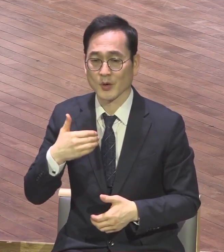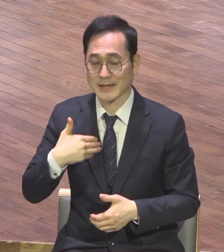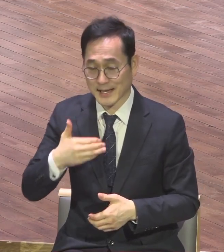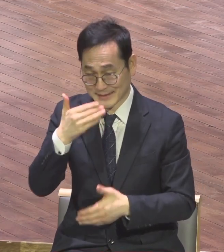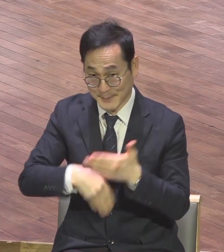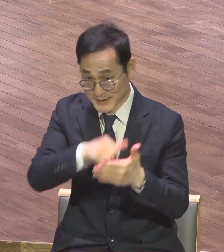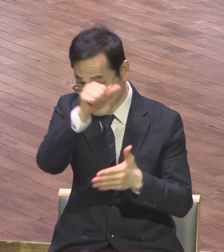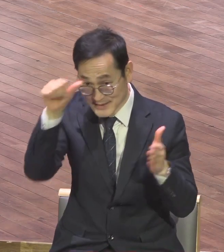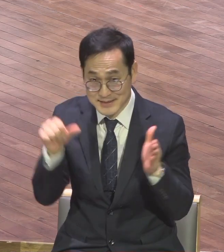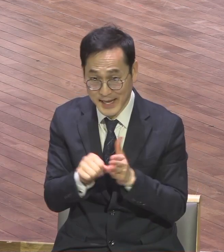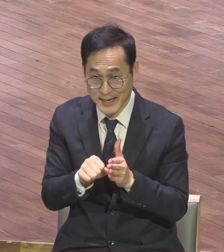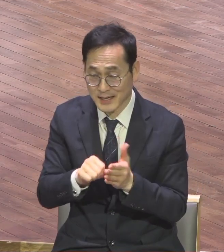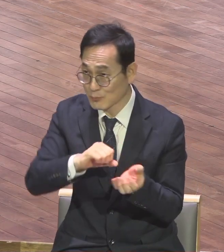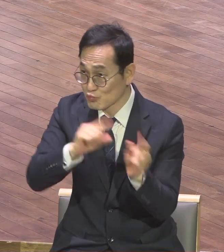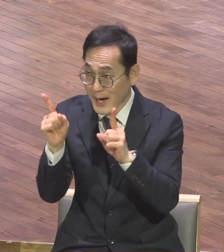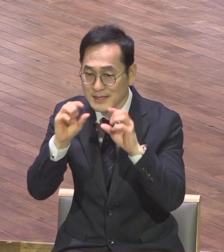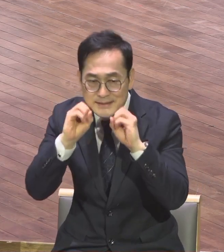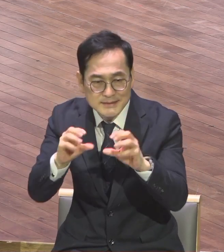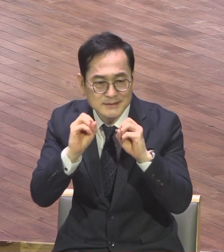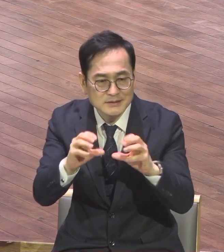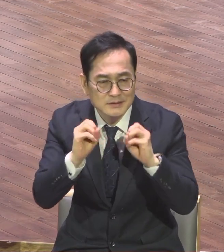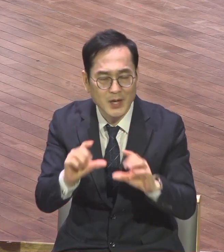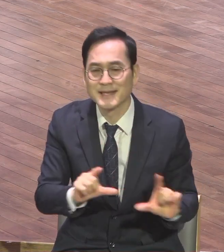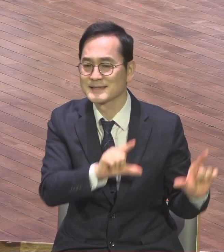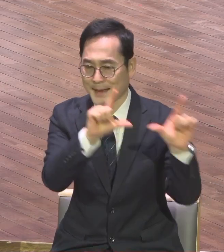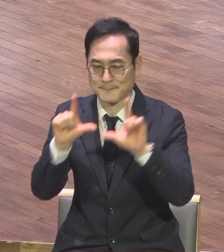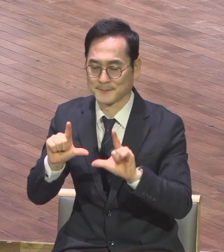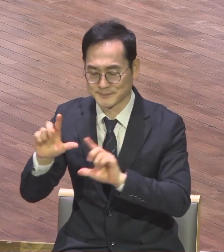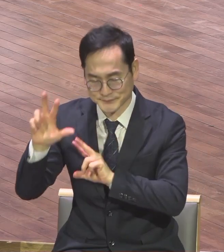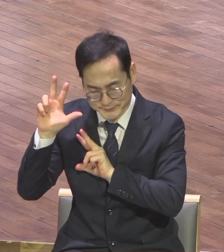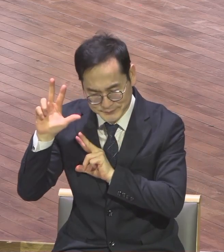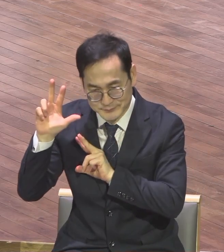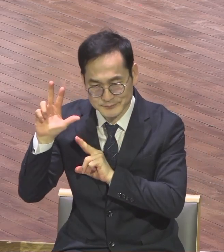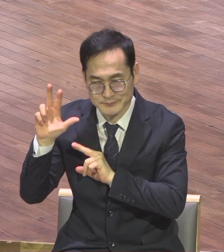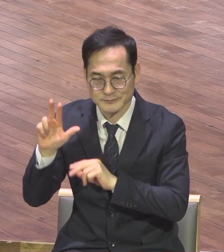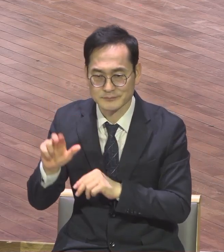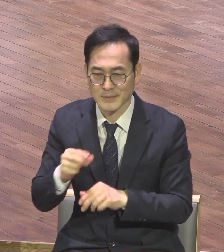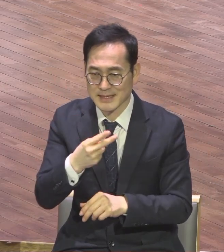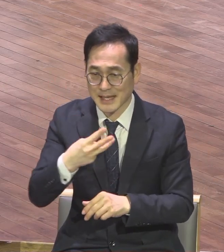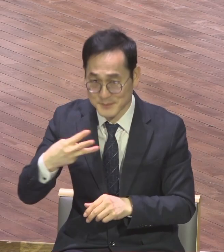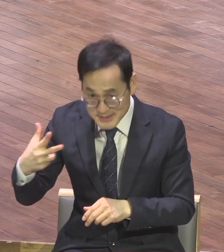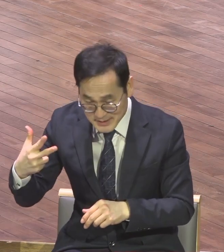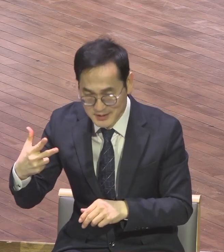이제 부활을 증언하는 삶이다. 어디까지? 이산테라 5천년도에까지